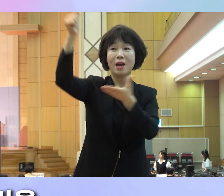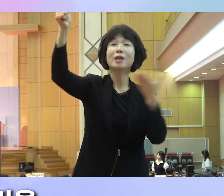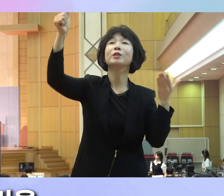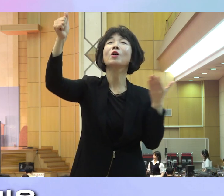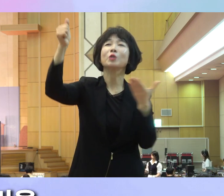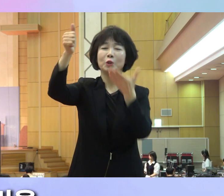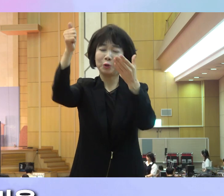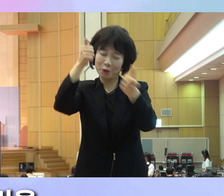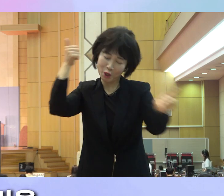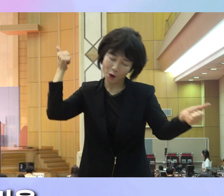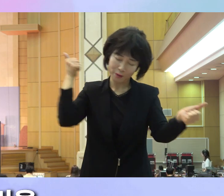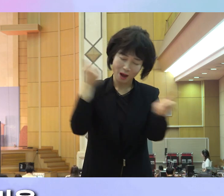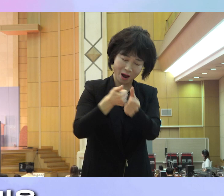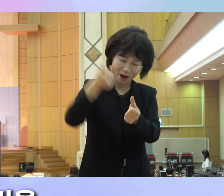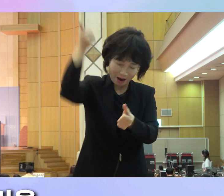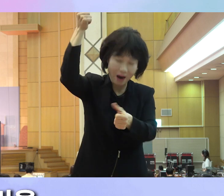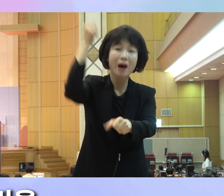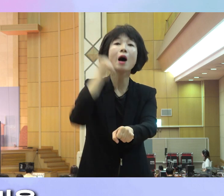주께서